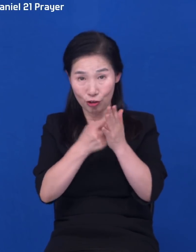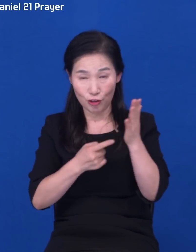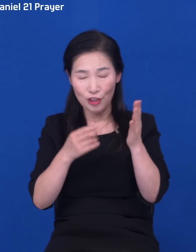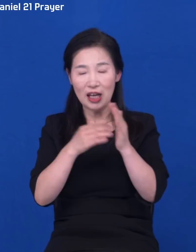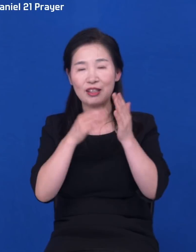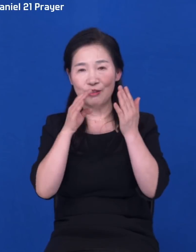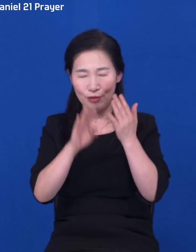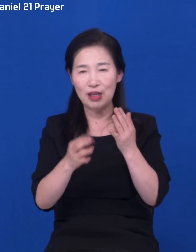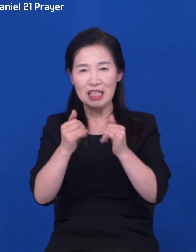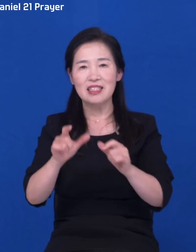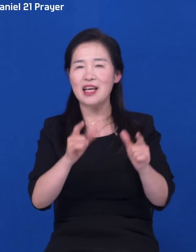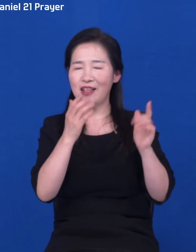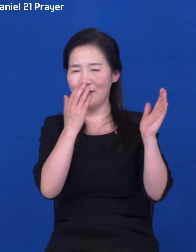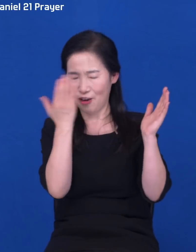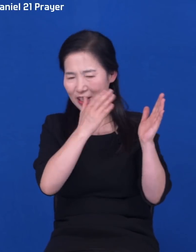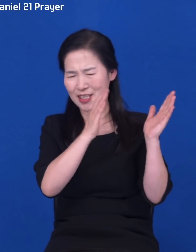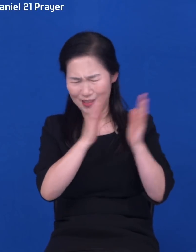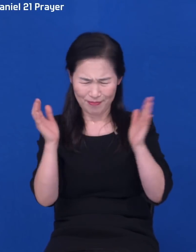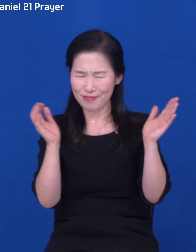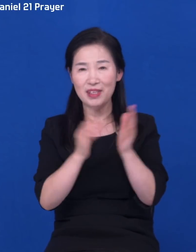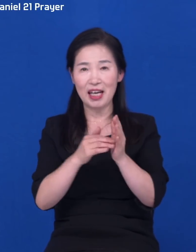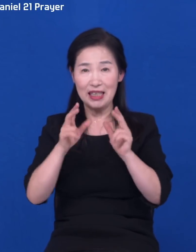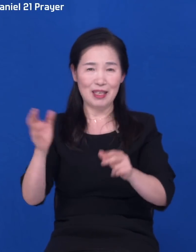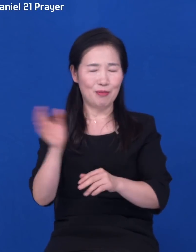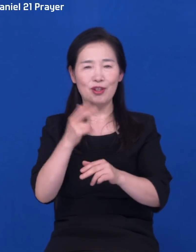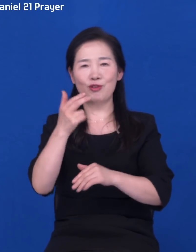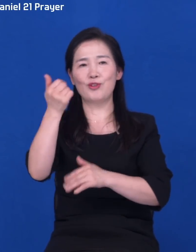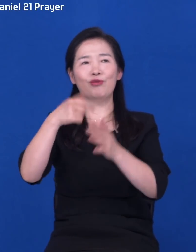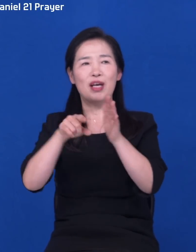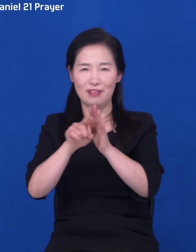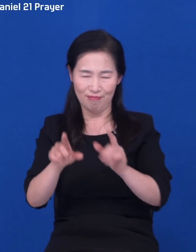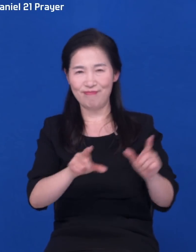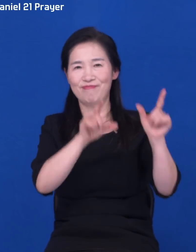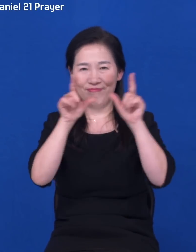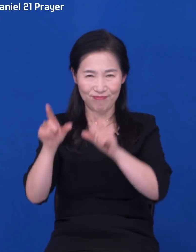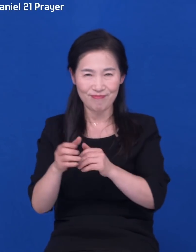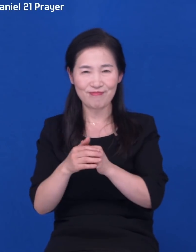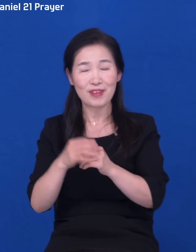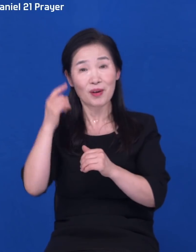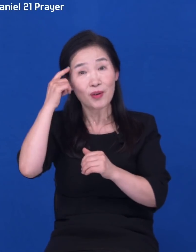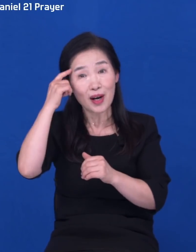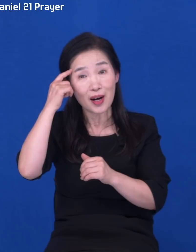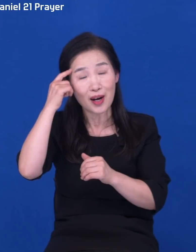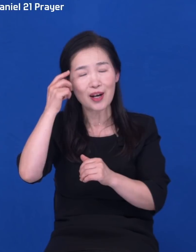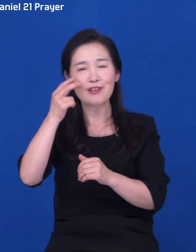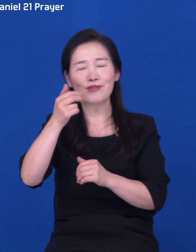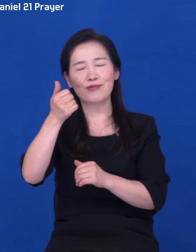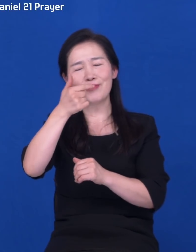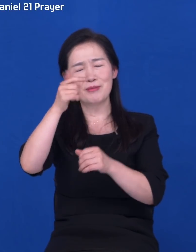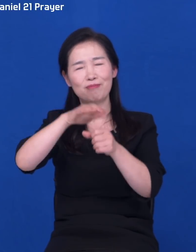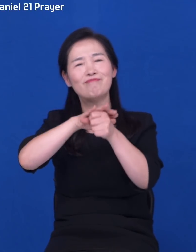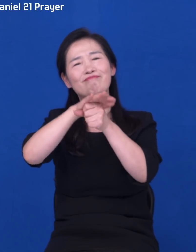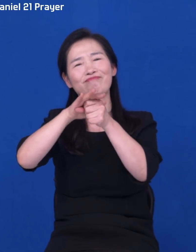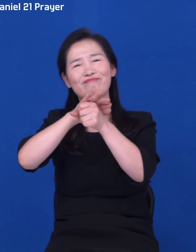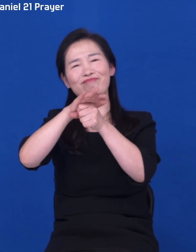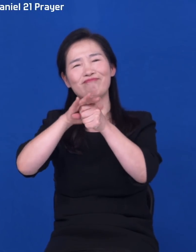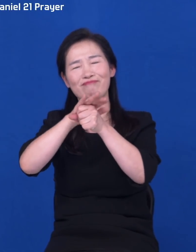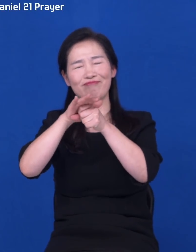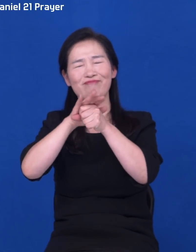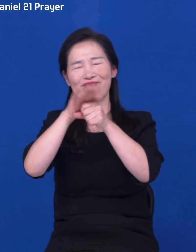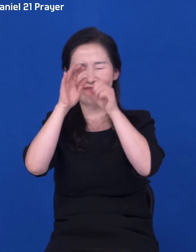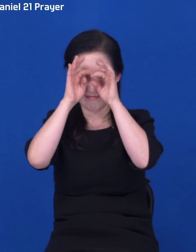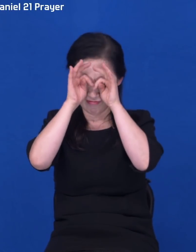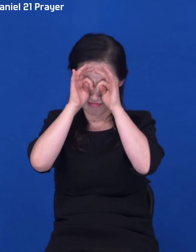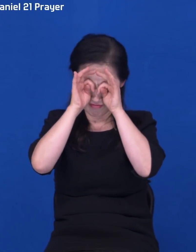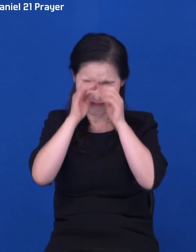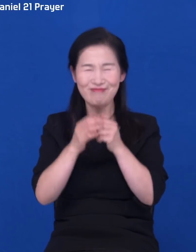됐으니까 주님을 위해서 살 거야. 왜? 예수님을 너무 사랑하니까. 그래서 내 사랑하는 분이 뭘 좋아하시지?